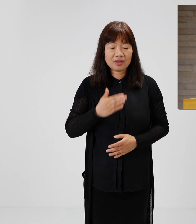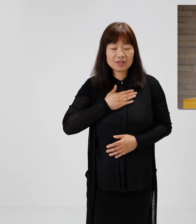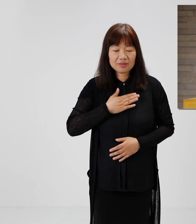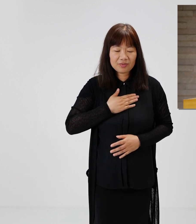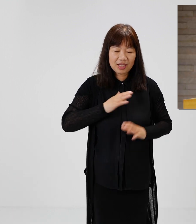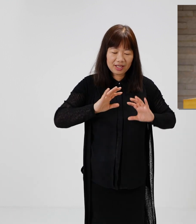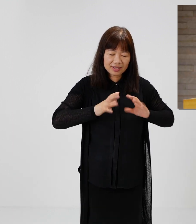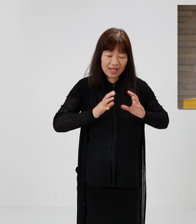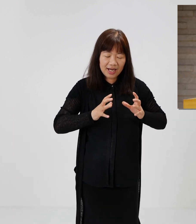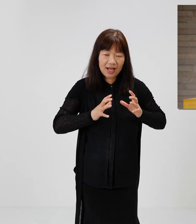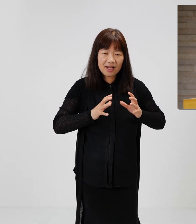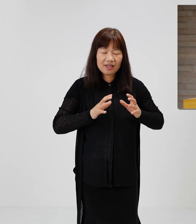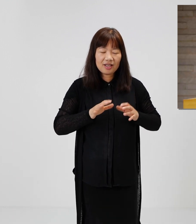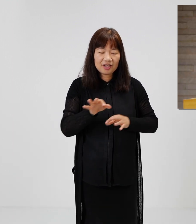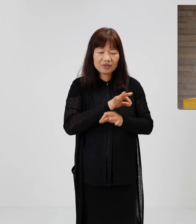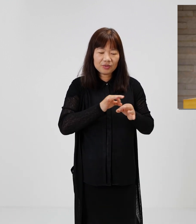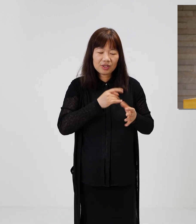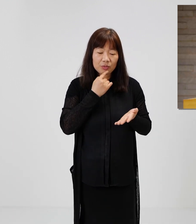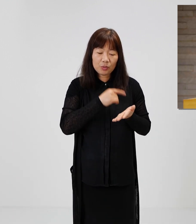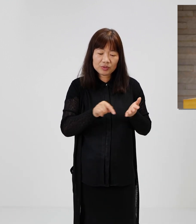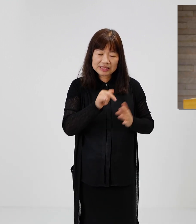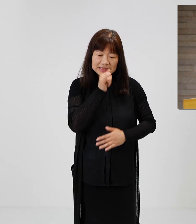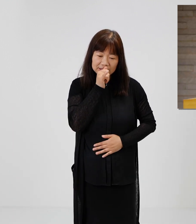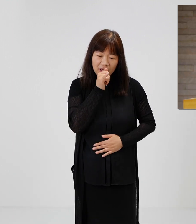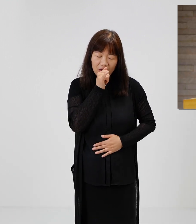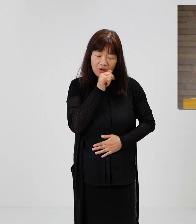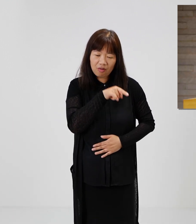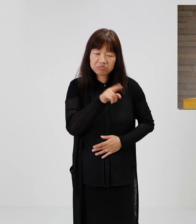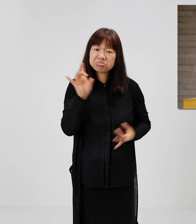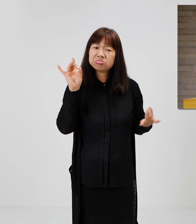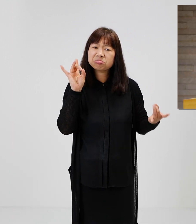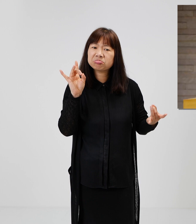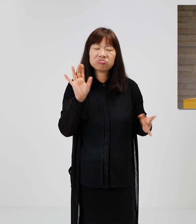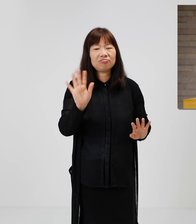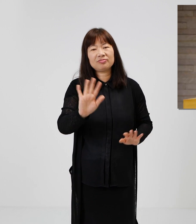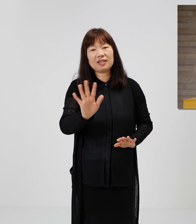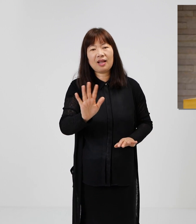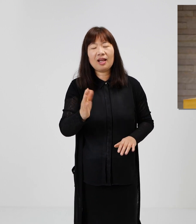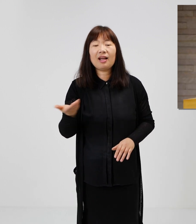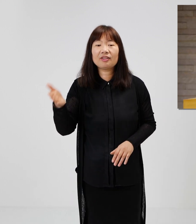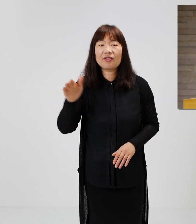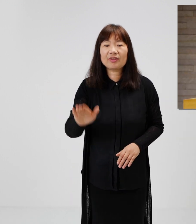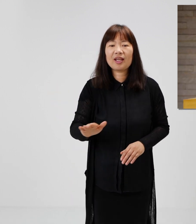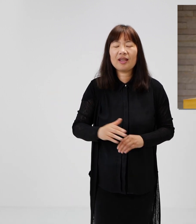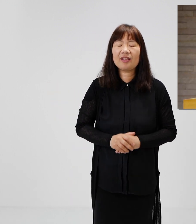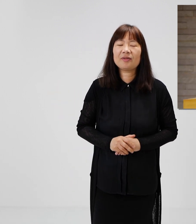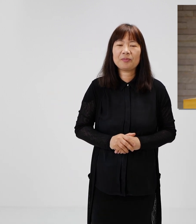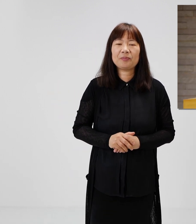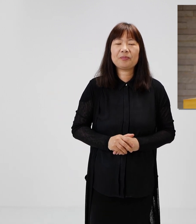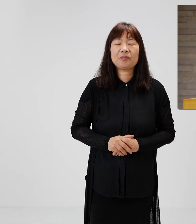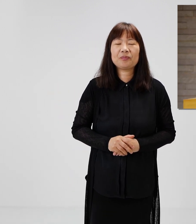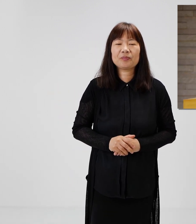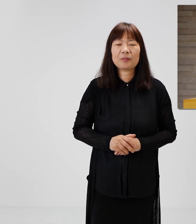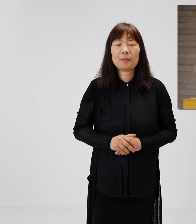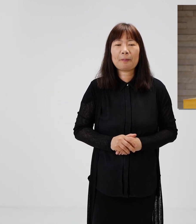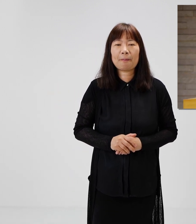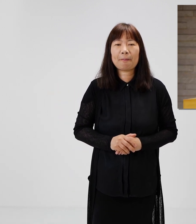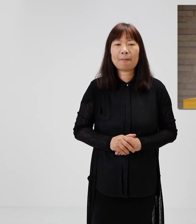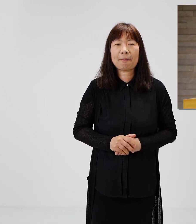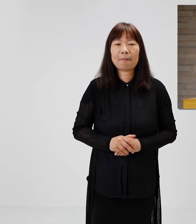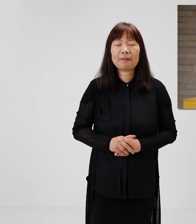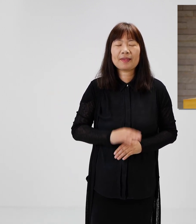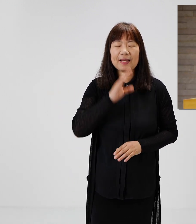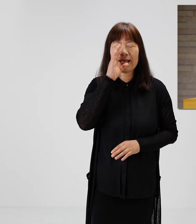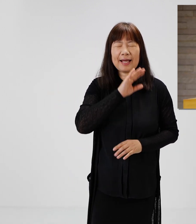당장 이런 경제적인 손실이 예상되는데 가만히 있겠어요? 근데 이